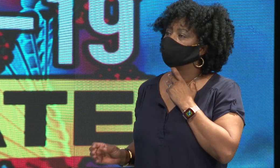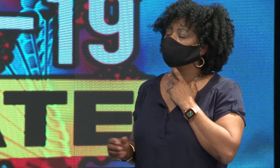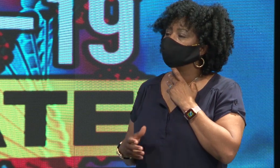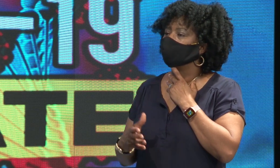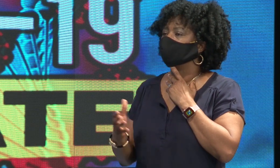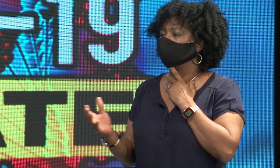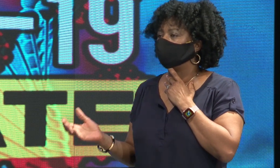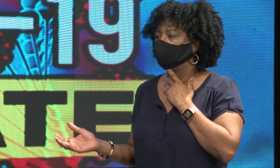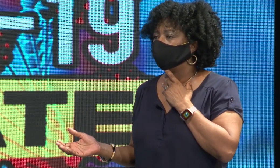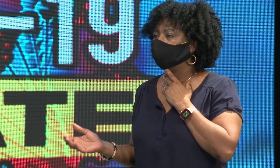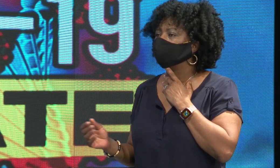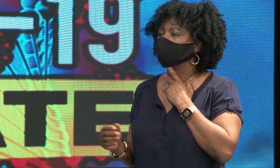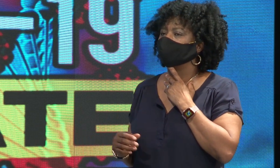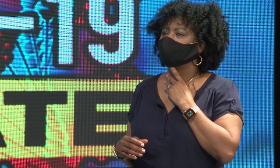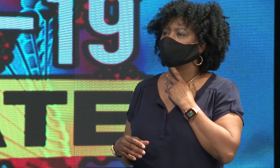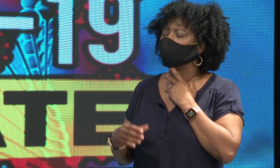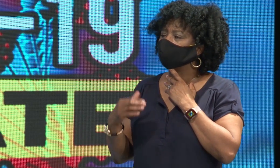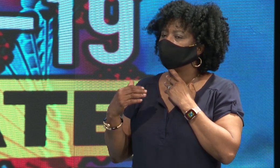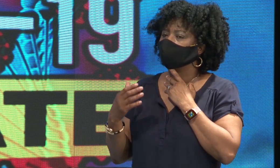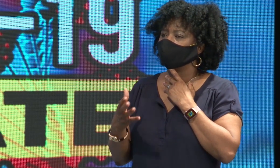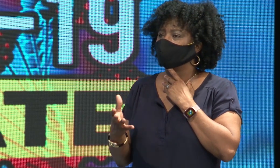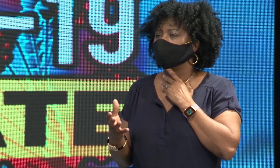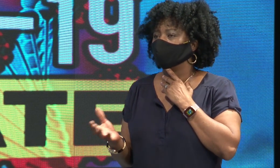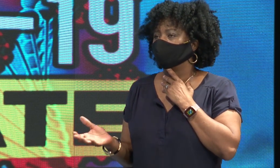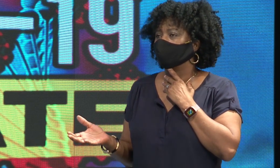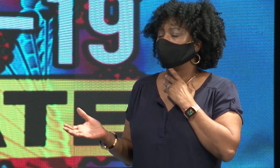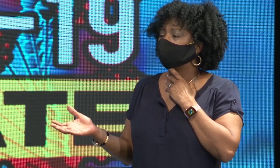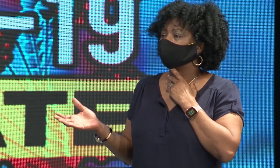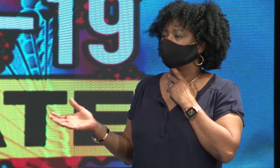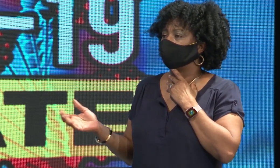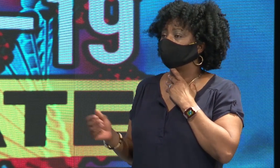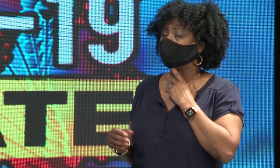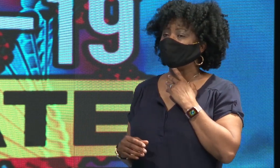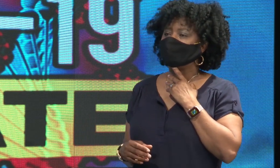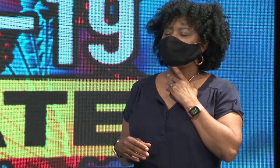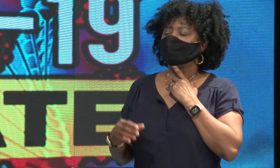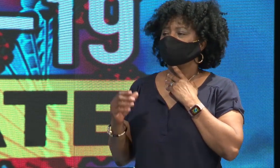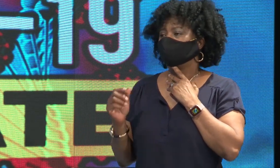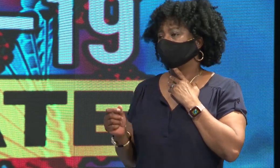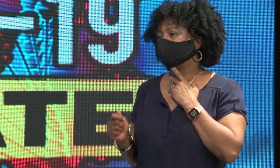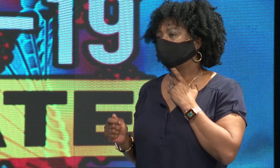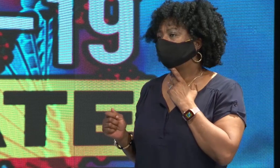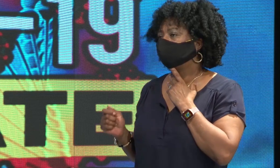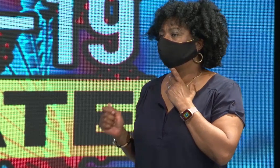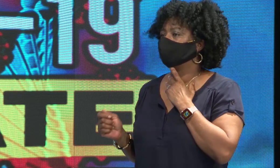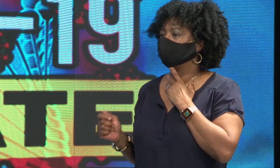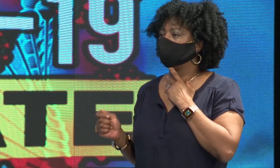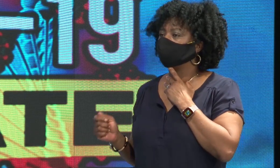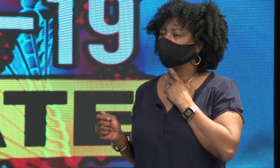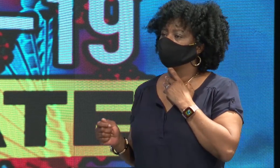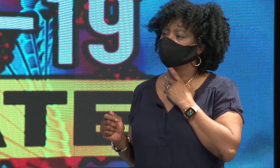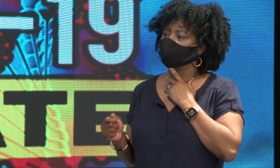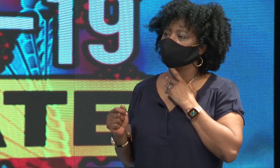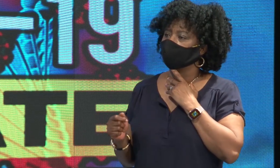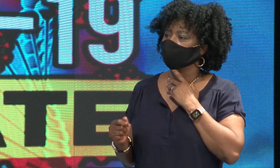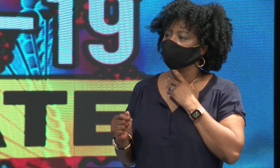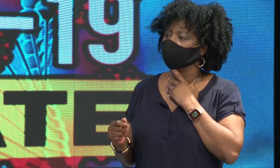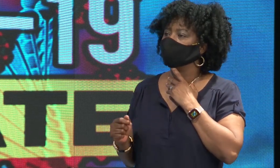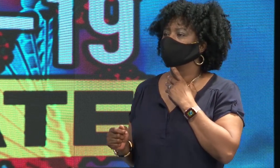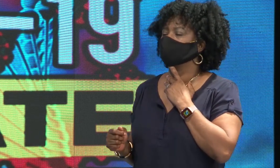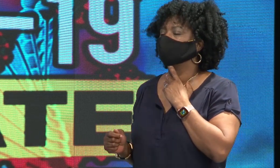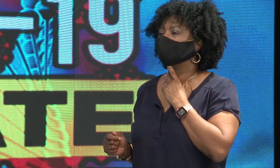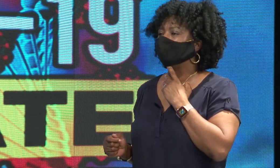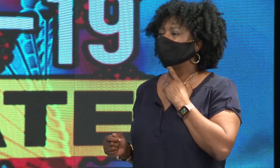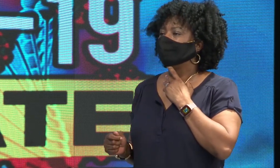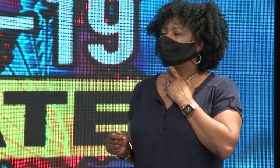te komen. Ze moeten die economie ook openstellen en wij moeten ook gaan nadenken welke impact het heeft. Want vergis je niet hoeveel mensen er nu thuis zitten zonder geld